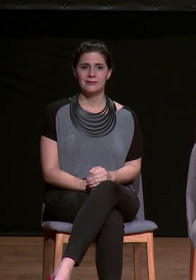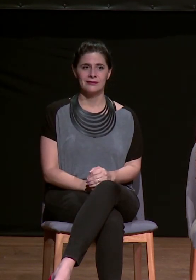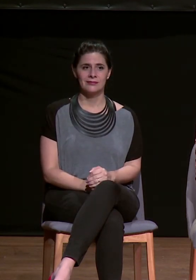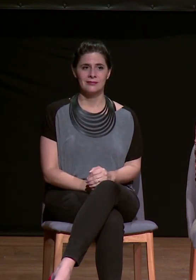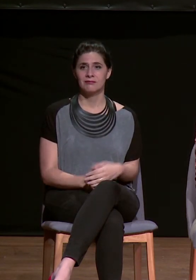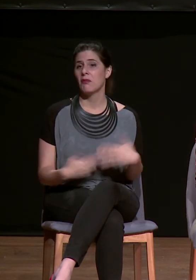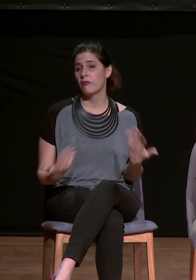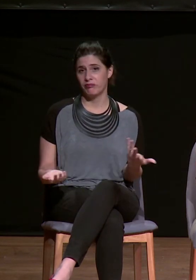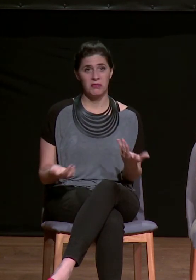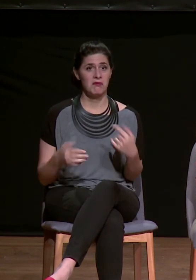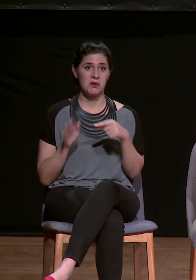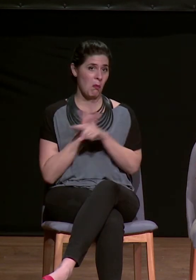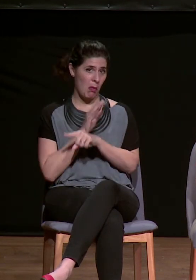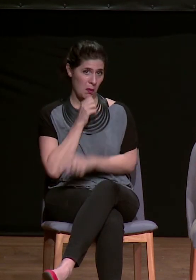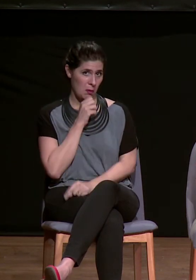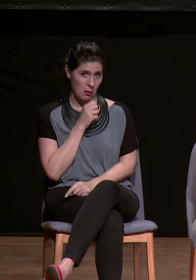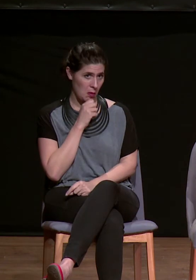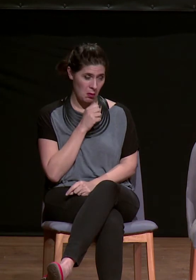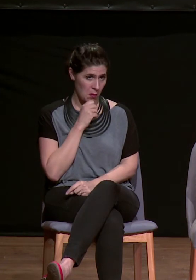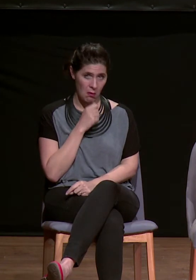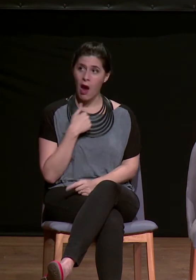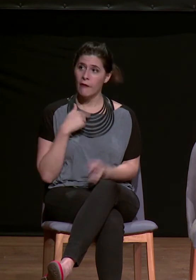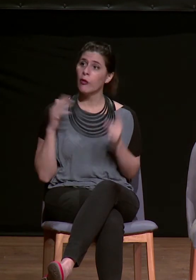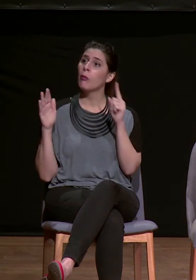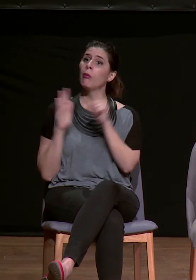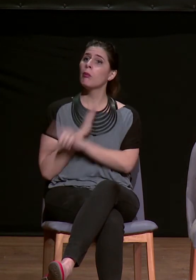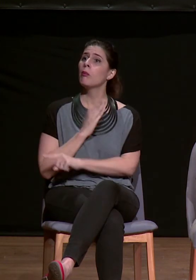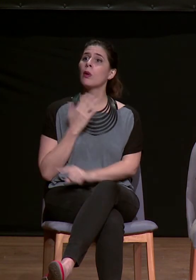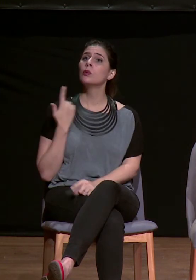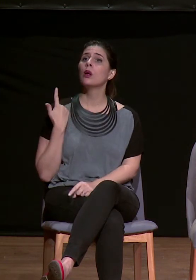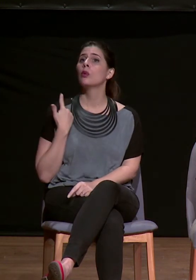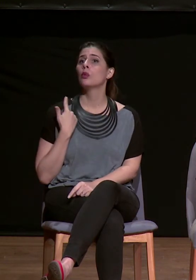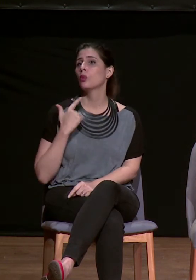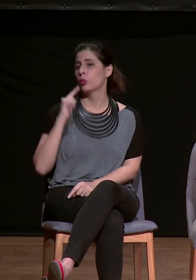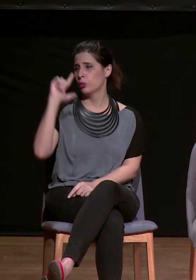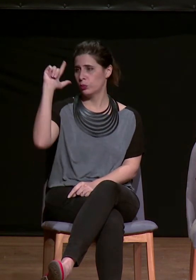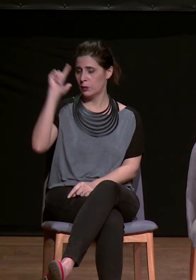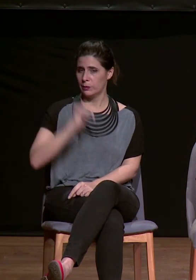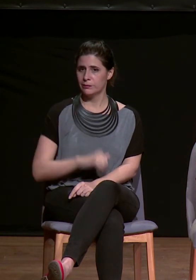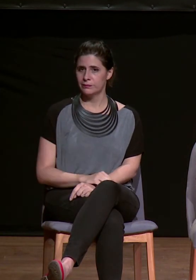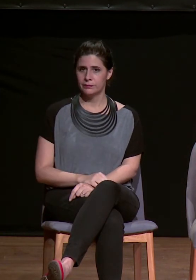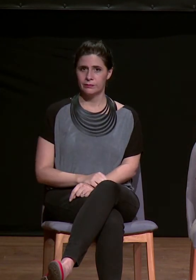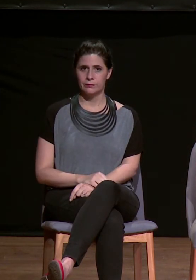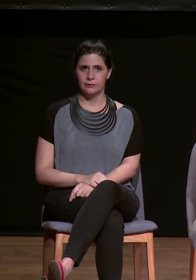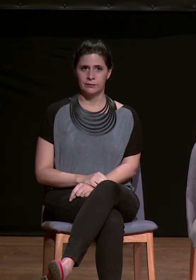Bom, enquanto vocês elaboram a pergunta de vocês, eu vou fazer mais uma. Eu estava lendo,